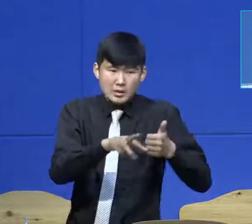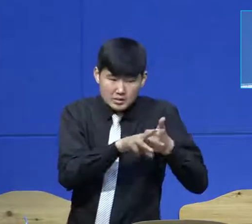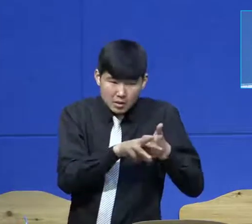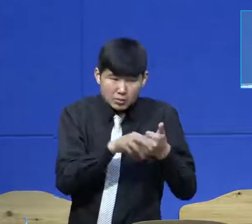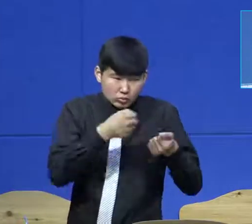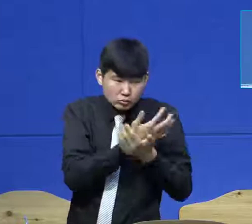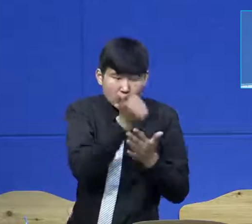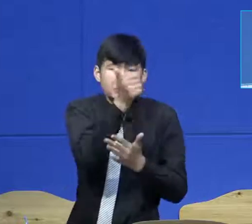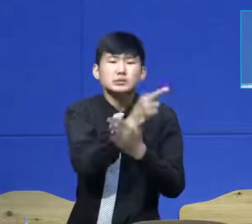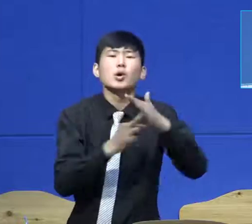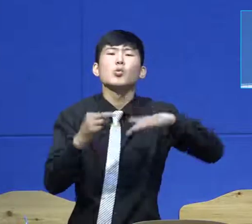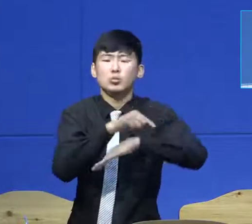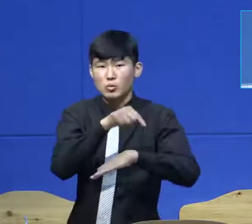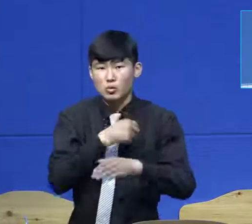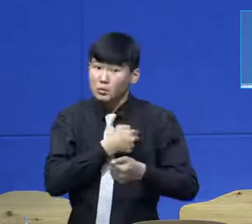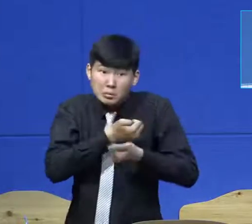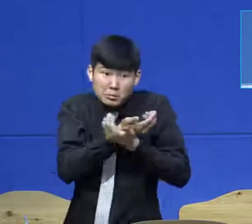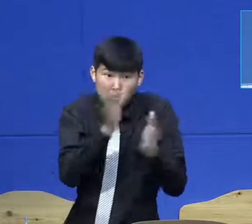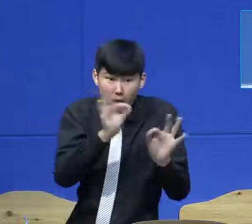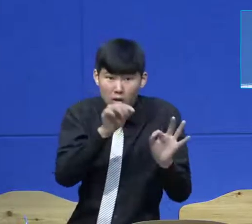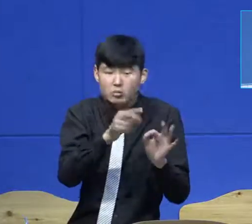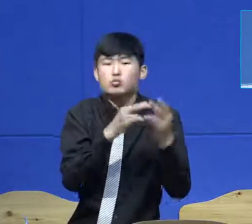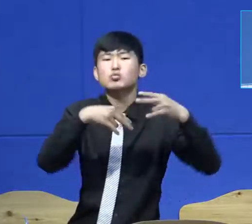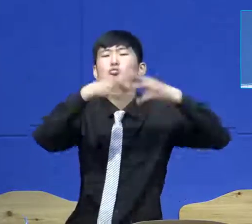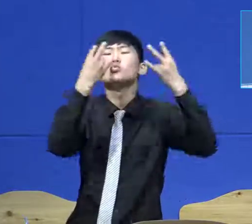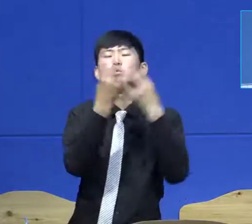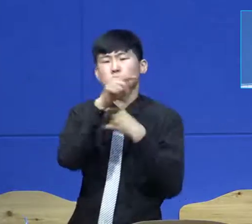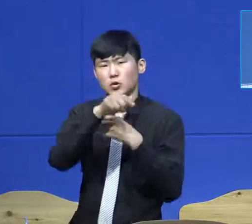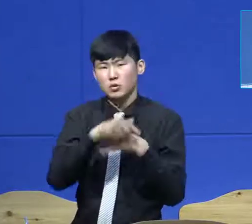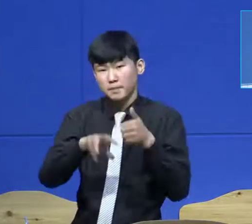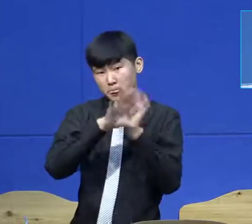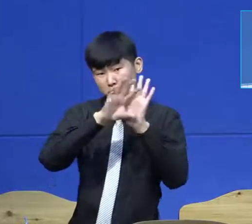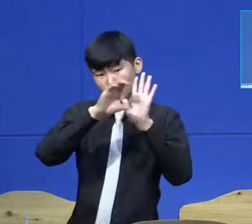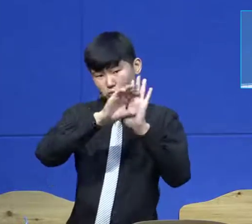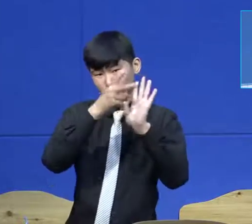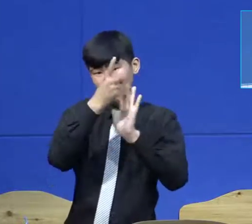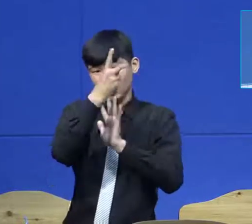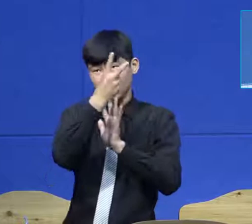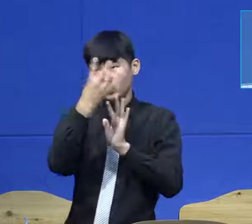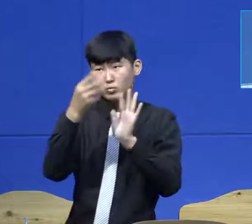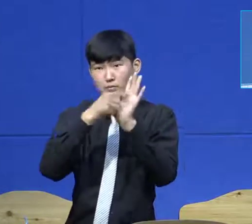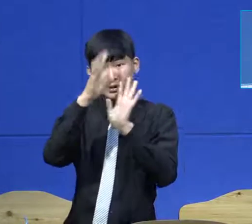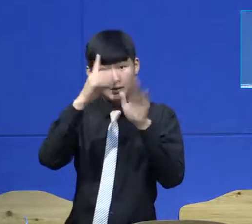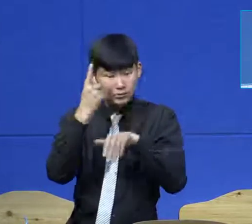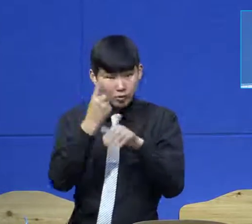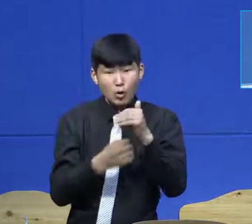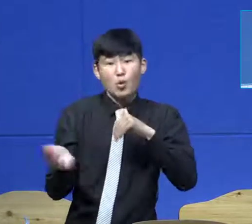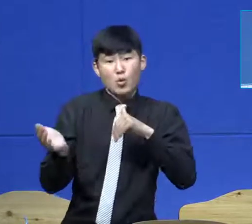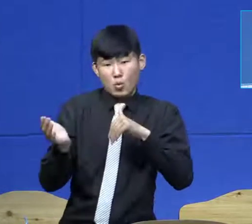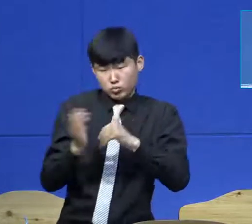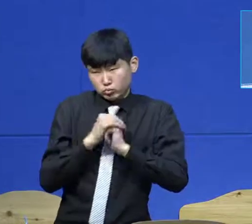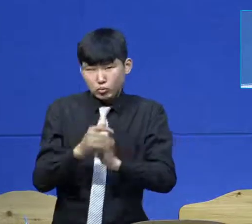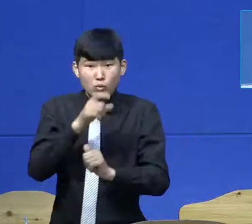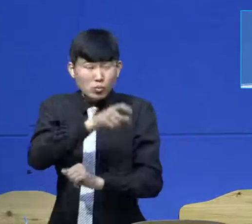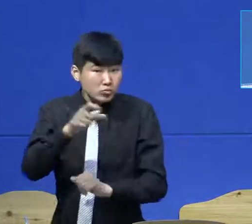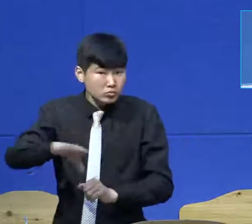үйл. Тараахгүй байгаа бол энэ нүгэл. Сургаалт үз 24:11-ээс харуул. Үхэл рүү туугдах